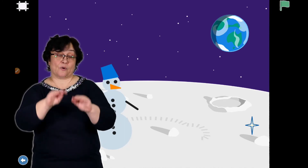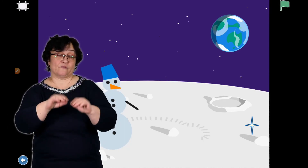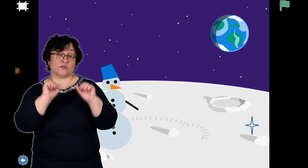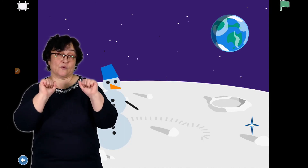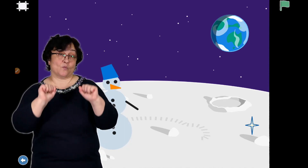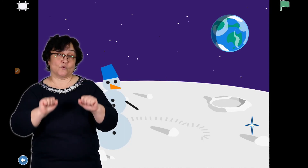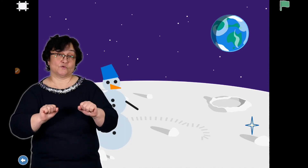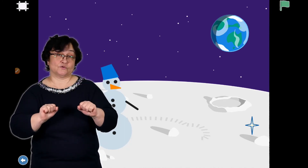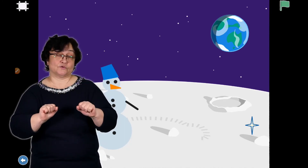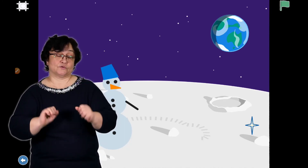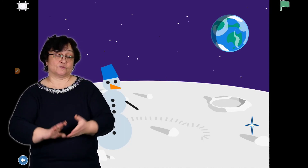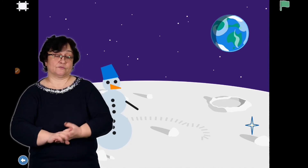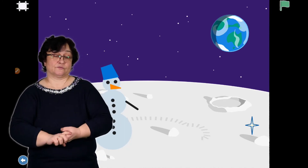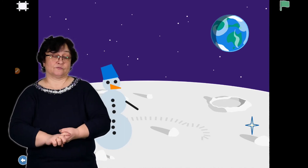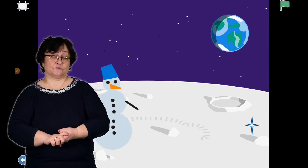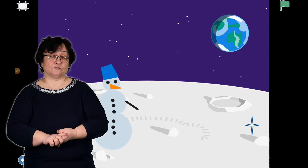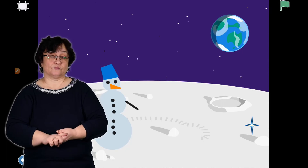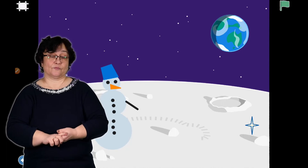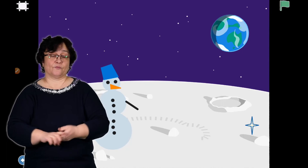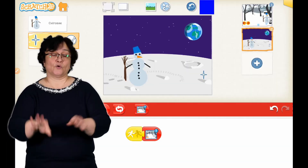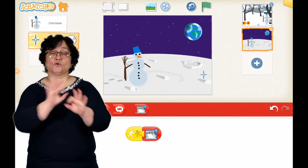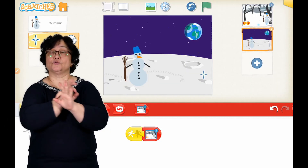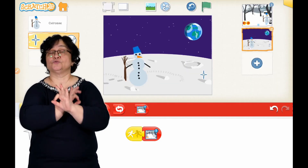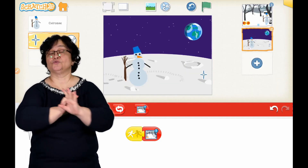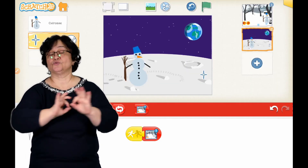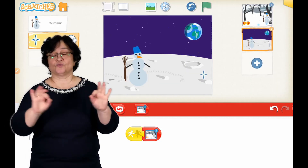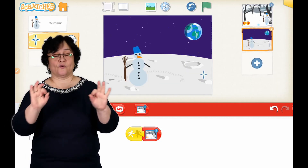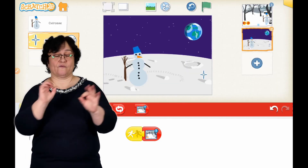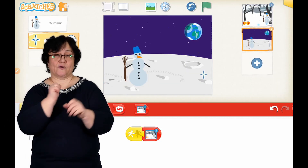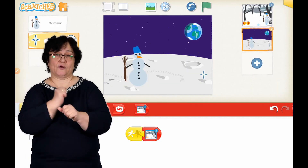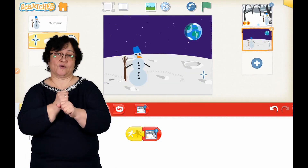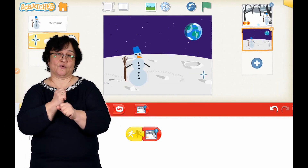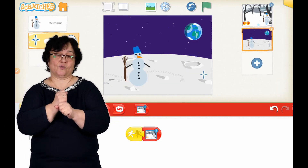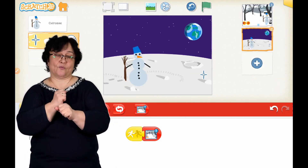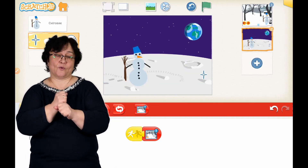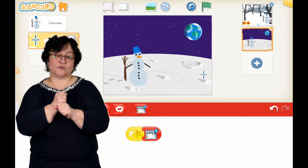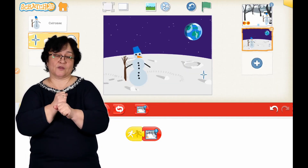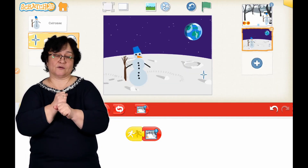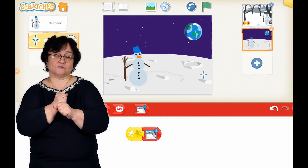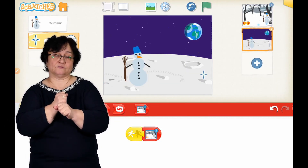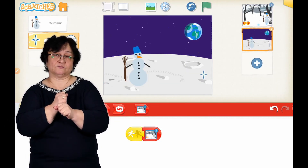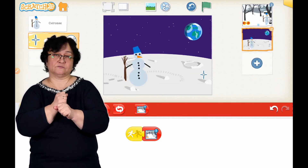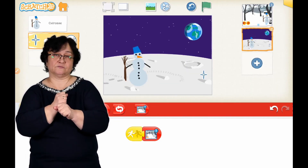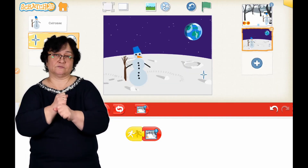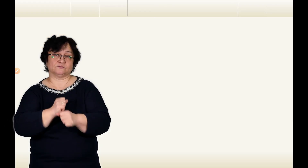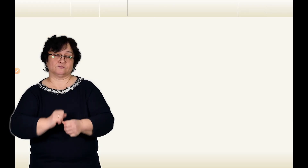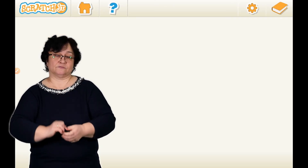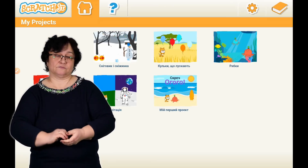можеш їх сам додати. Чудова робота.